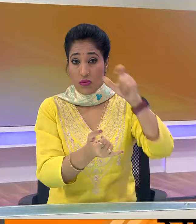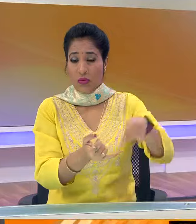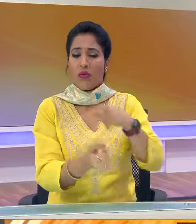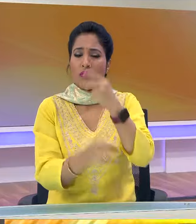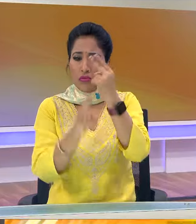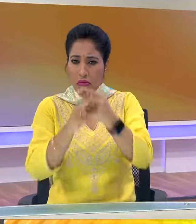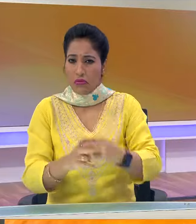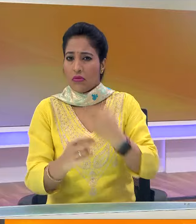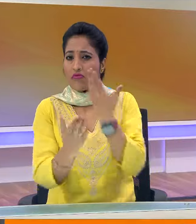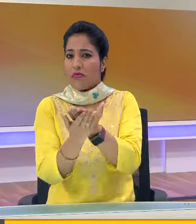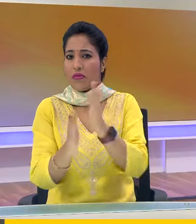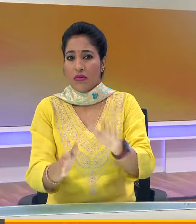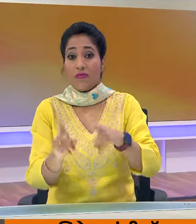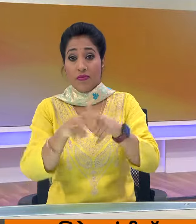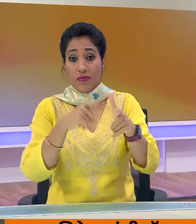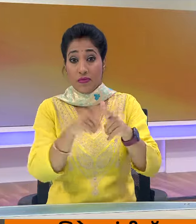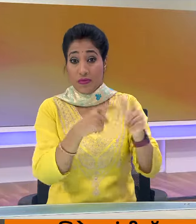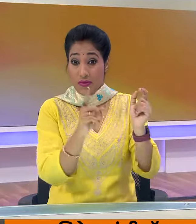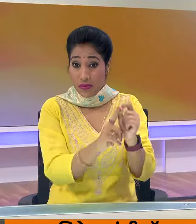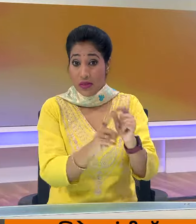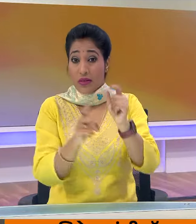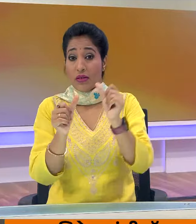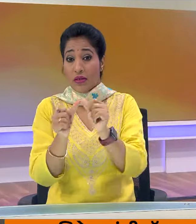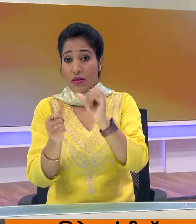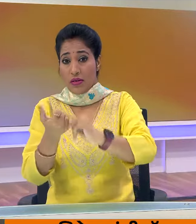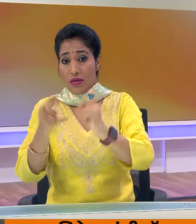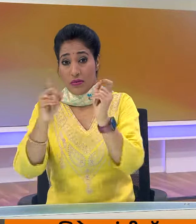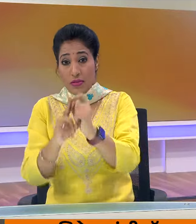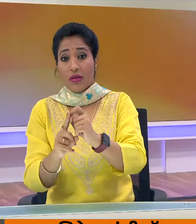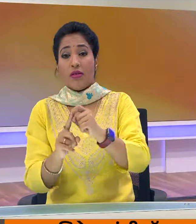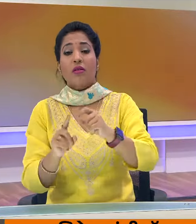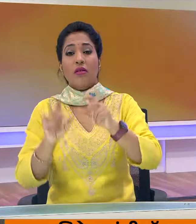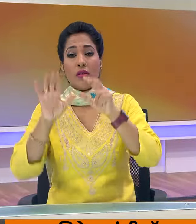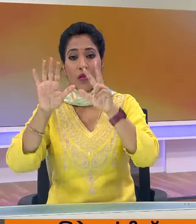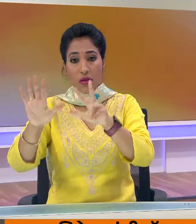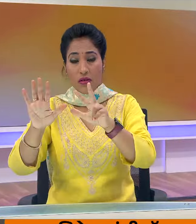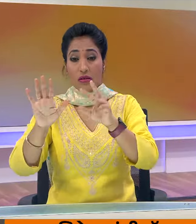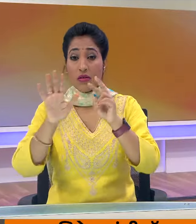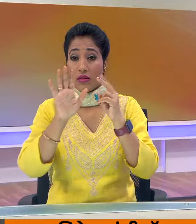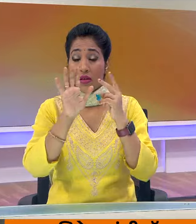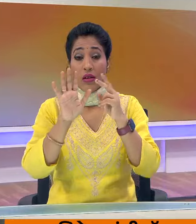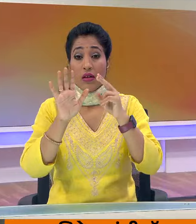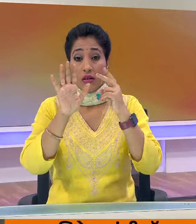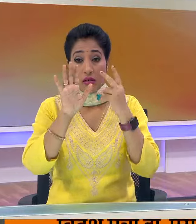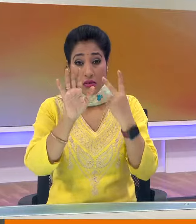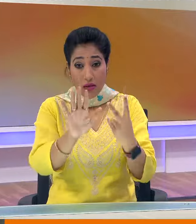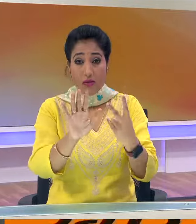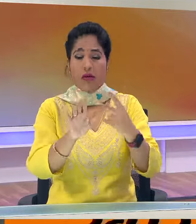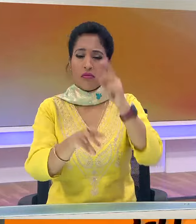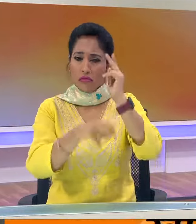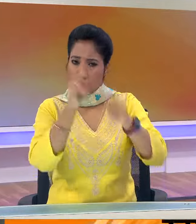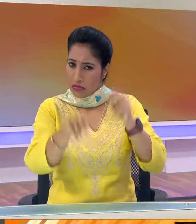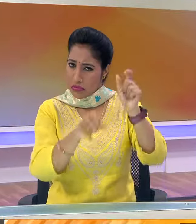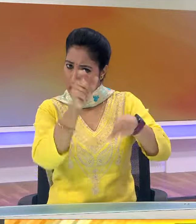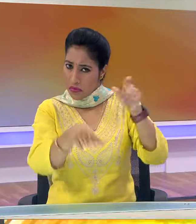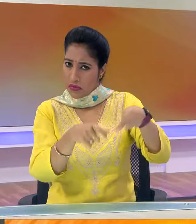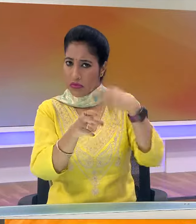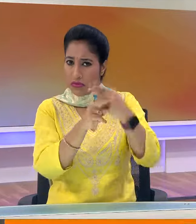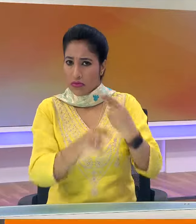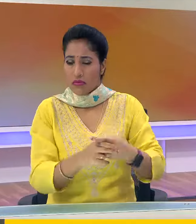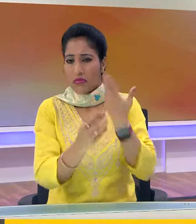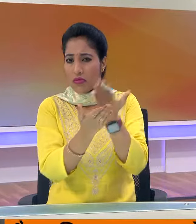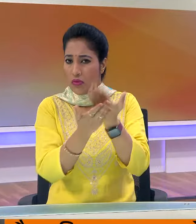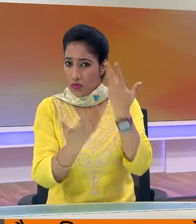तक JJP-ASP गठबंधन 87 सीटों पर उम्मीदवारों का ऐलान कर चुकी है। सिरसा की रानिया सीट